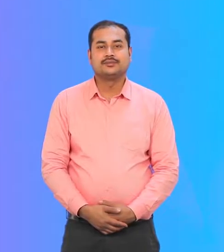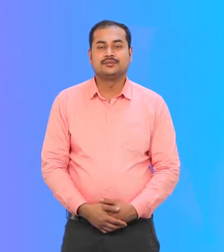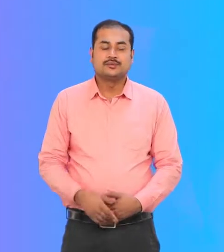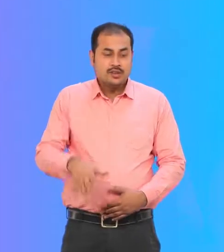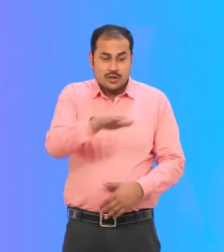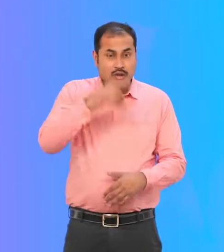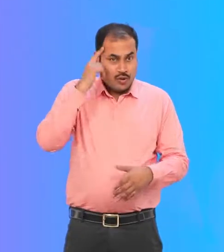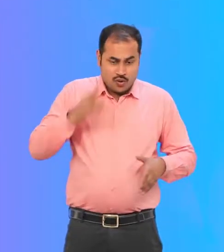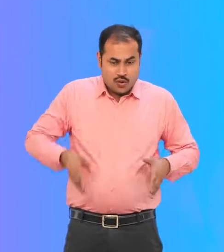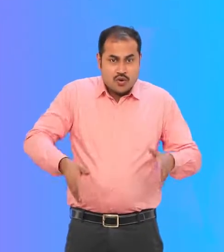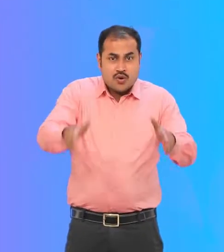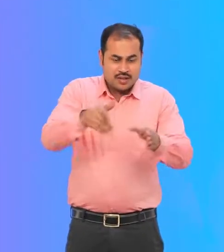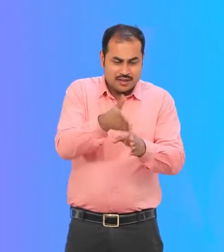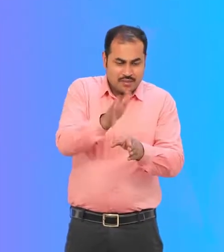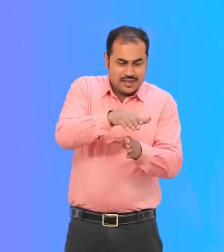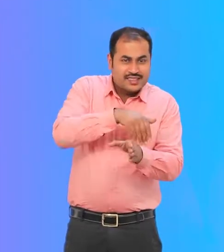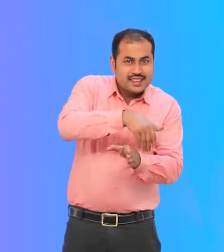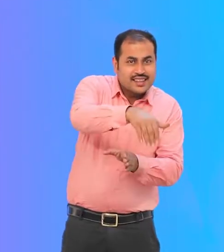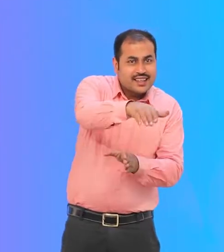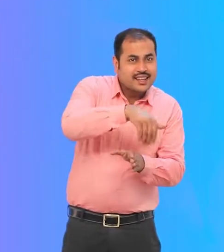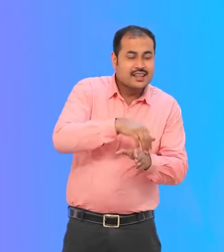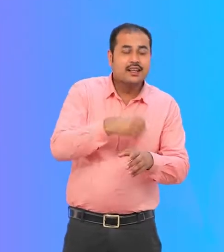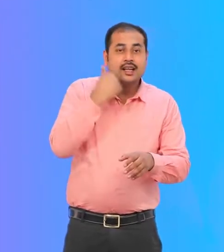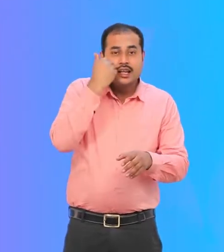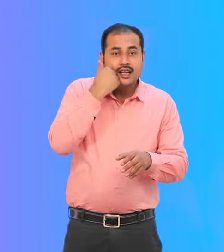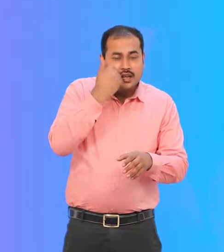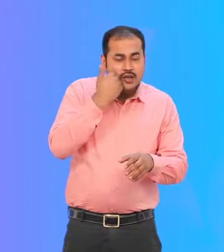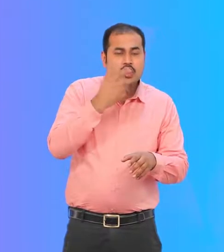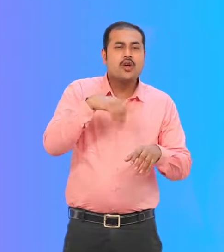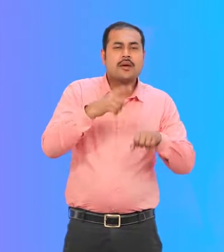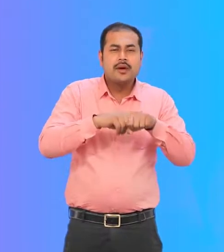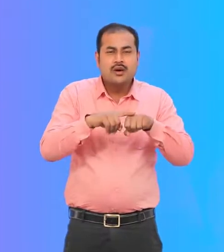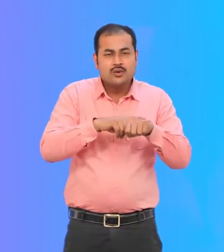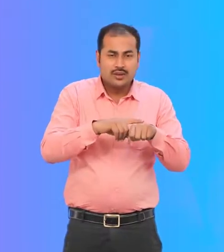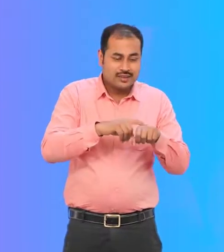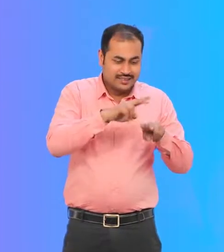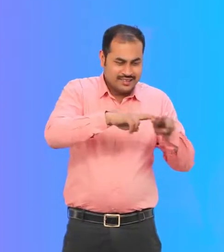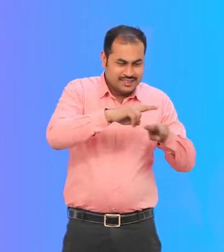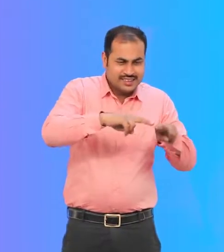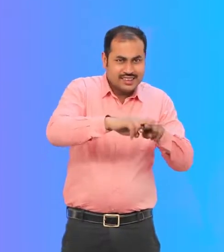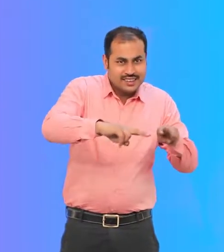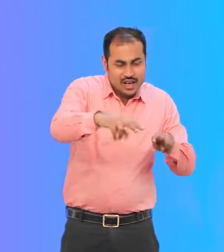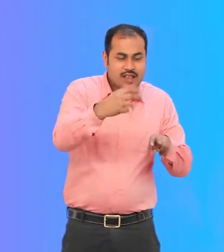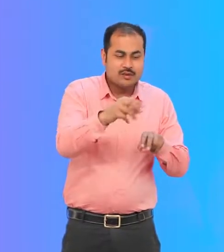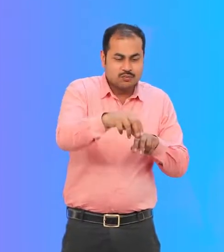कि तुमने सड़कों और रास्तों पर पीली अथवा भूरे रंग की उदार वाली टाइलें भी तो देखी होंगी